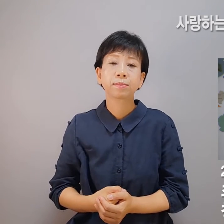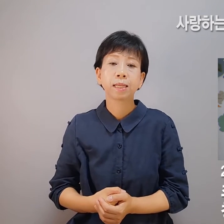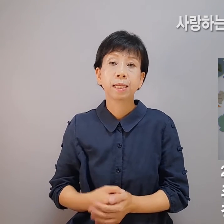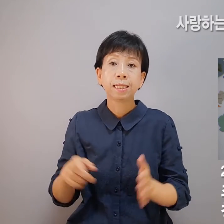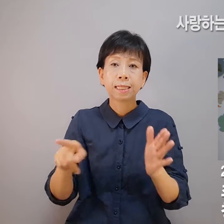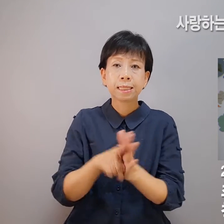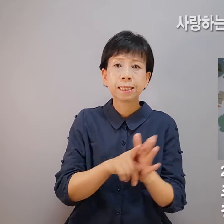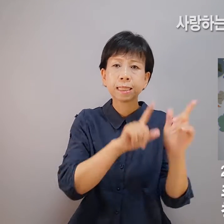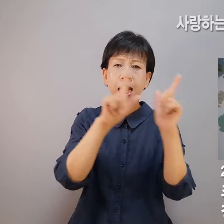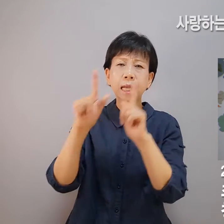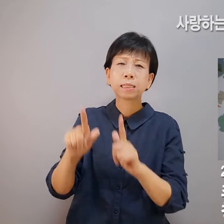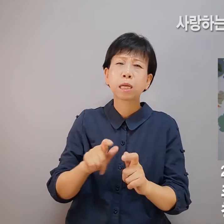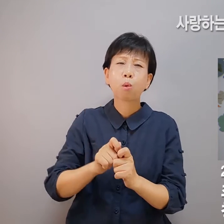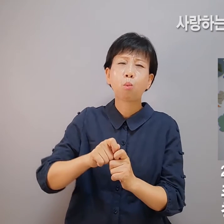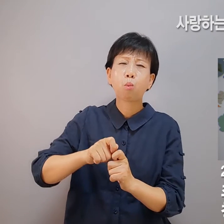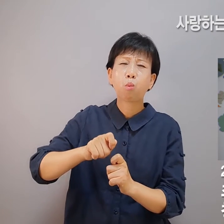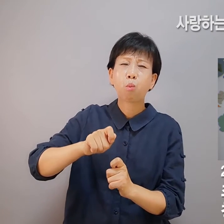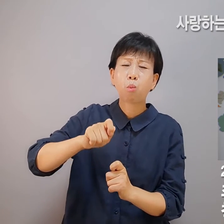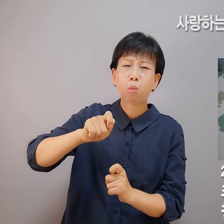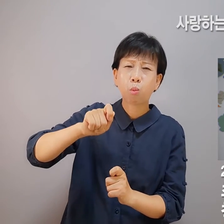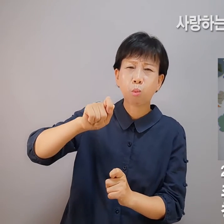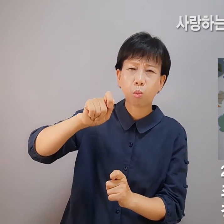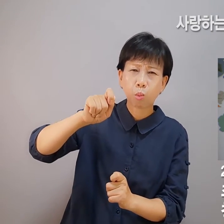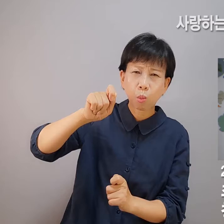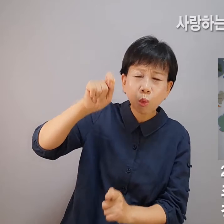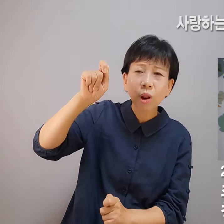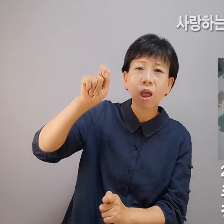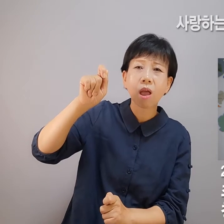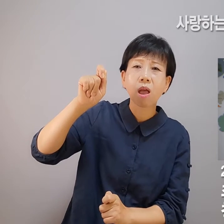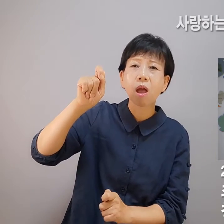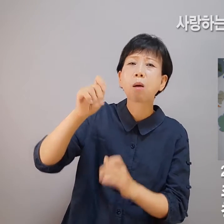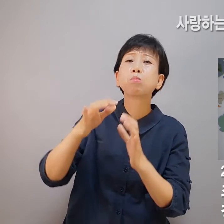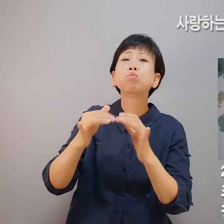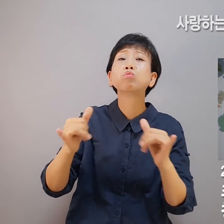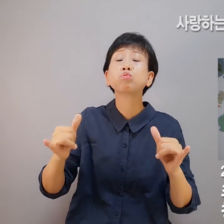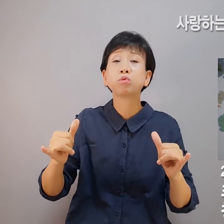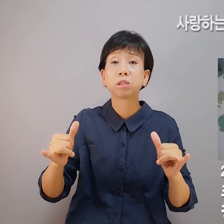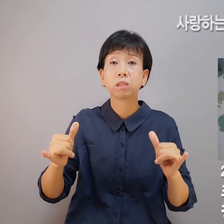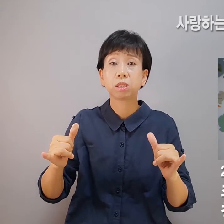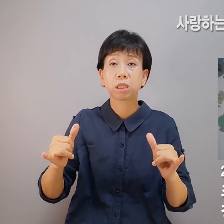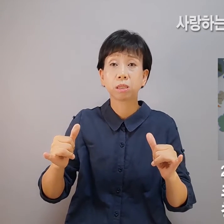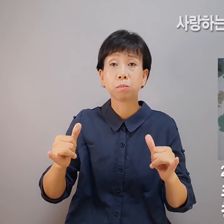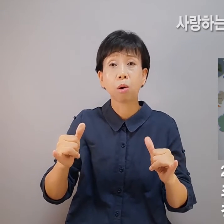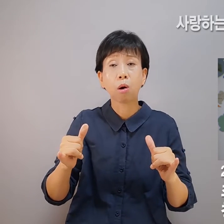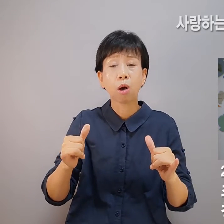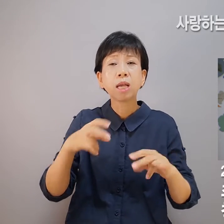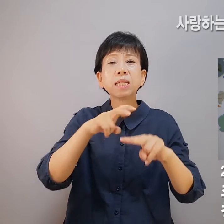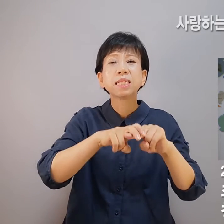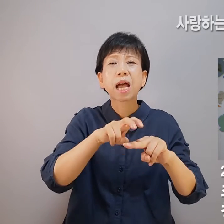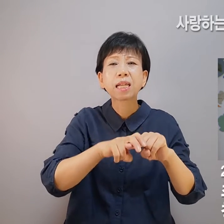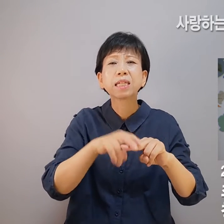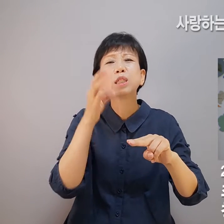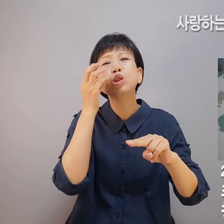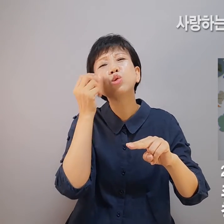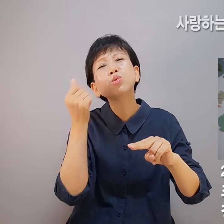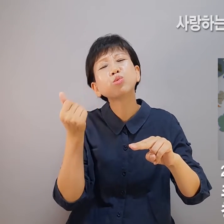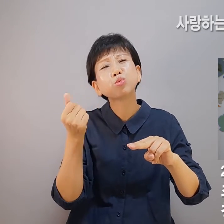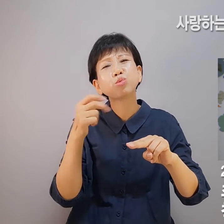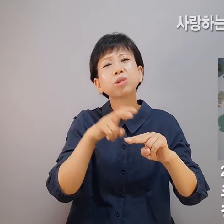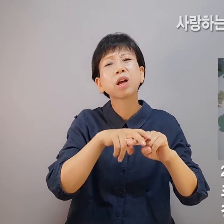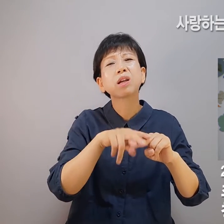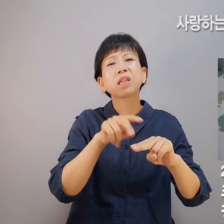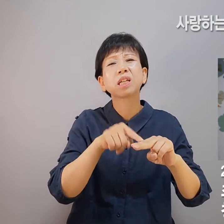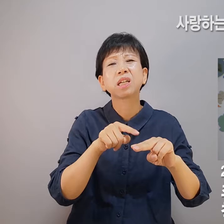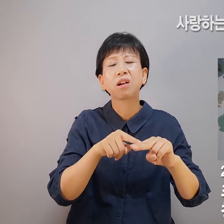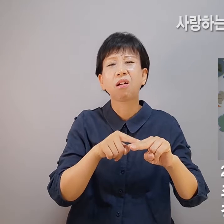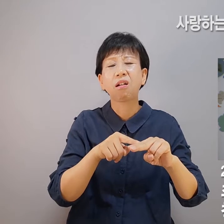신앙생활 오래오래 하시는 분들이 자기도 모르게 익숙한 자리가 있어요. 그렇죠?